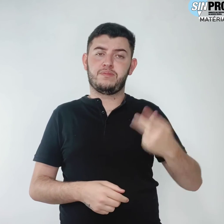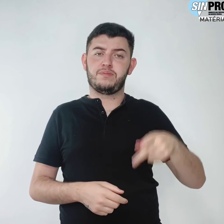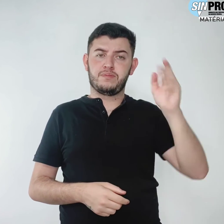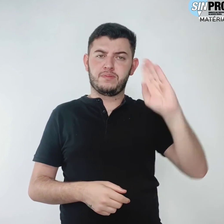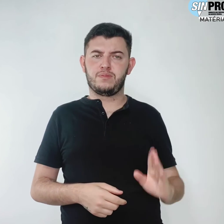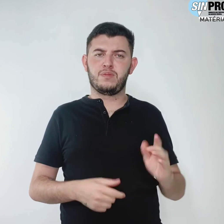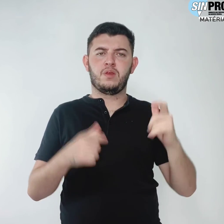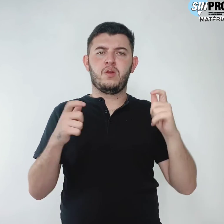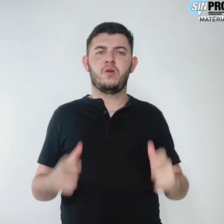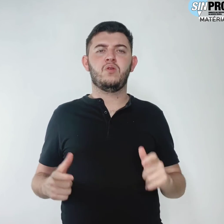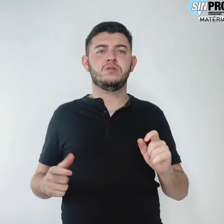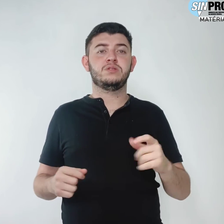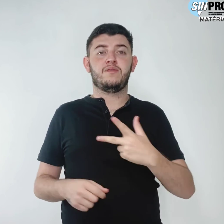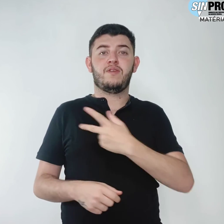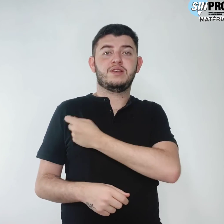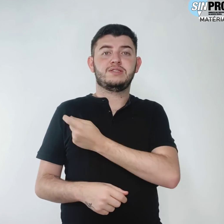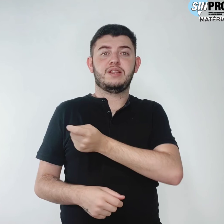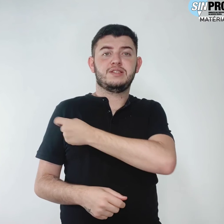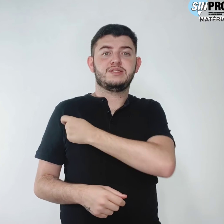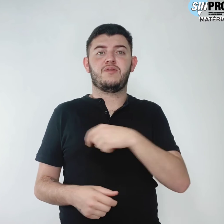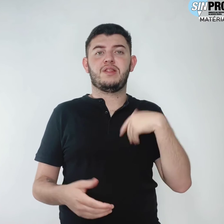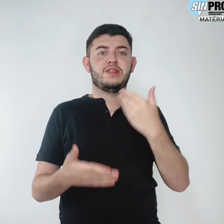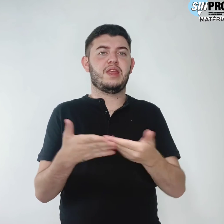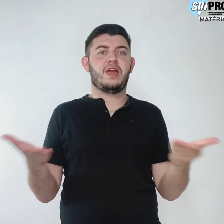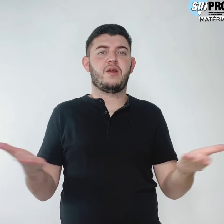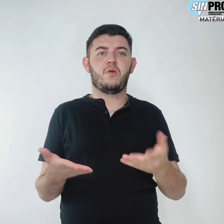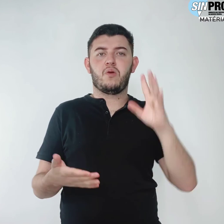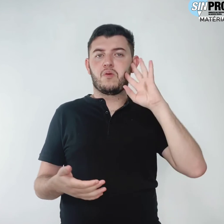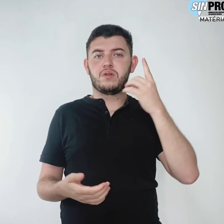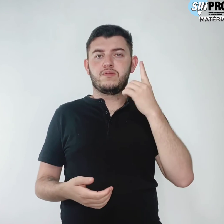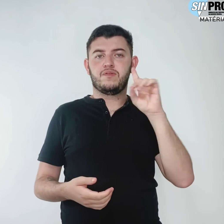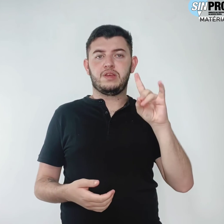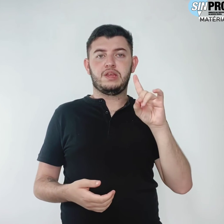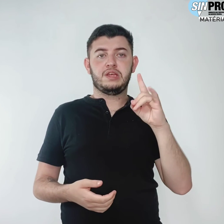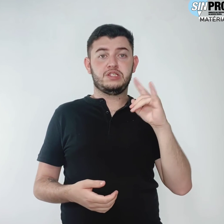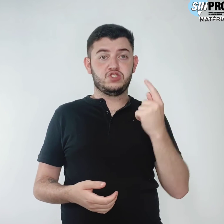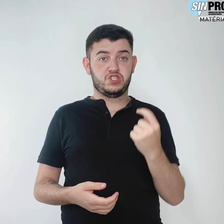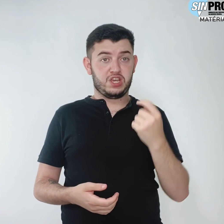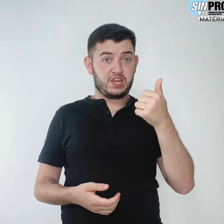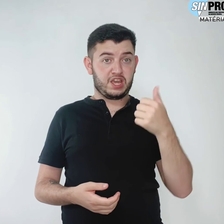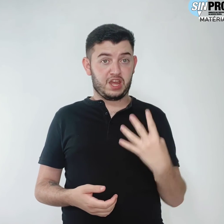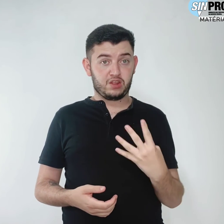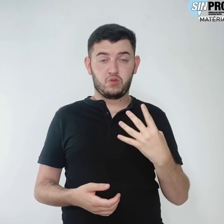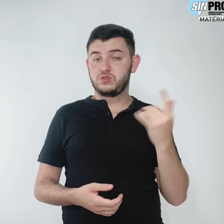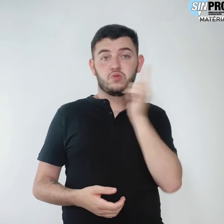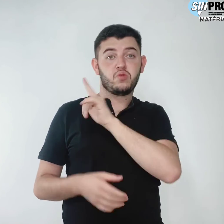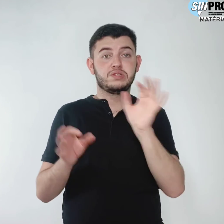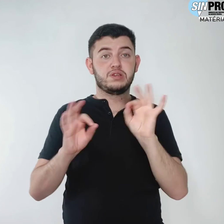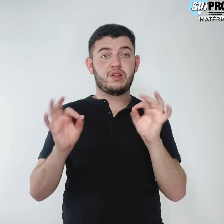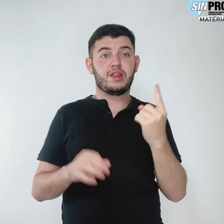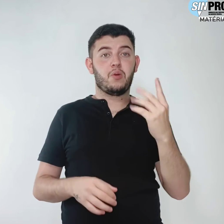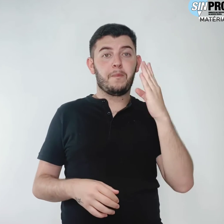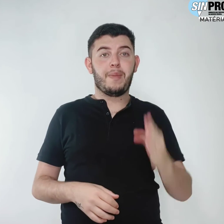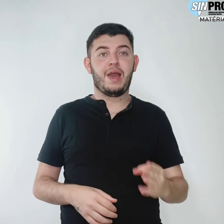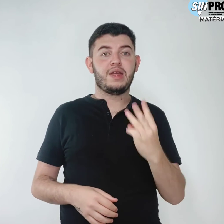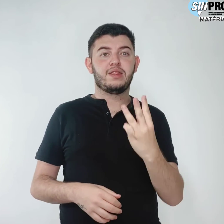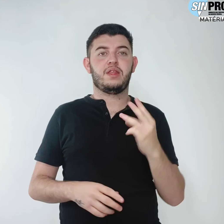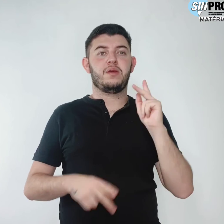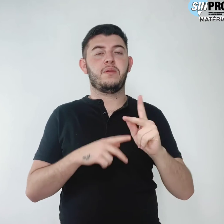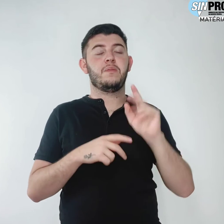do Brasil, onde a vacinação não deu conta, até esta quarta-feira 14, de imunizar 1/3